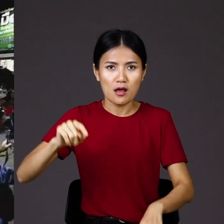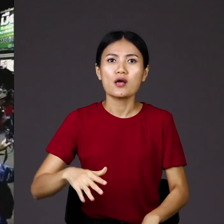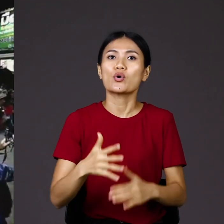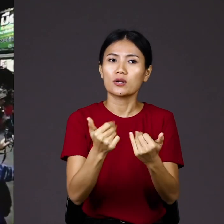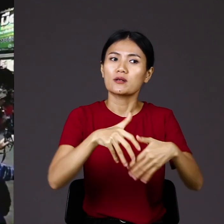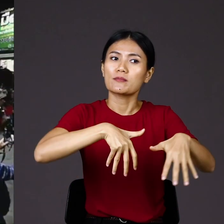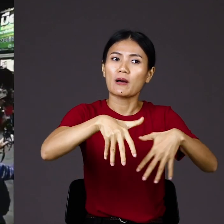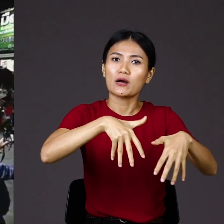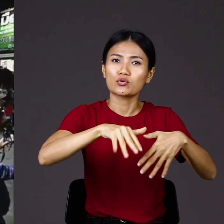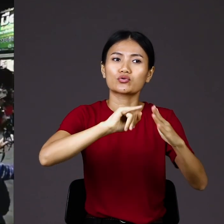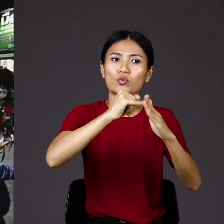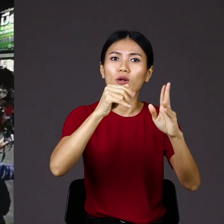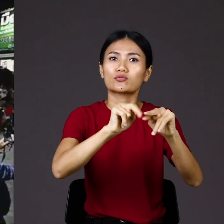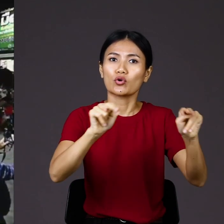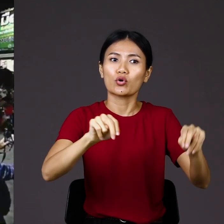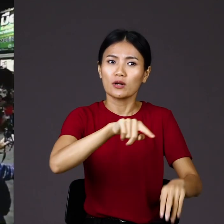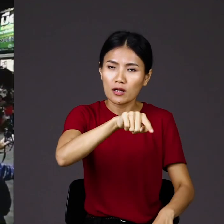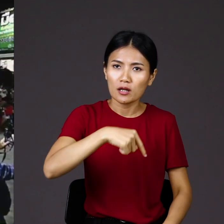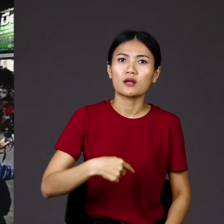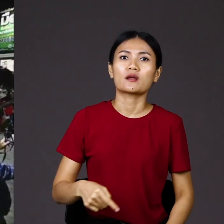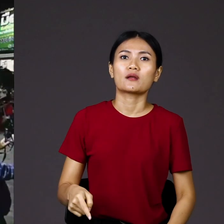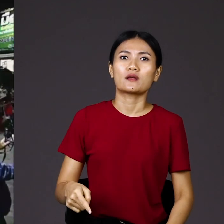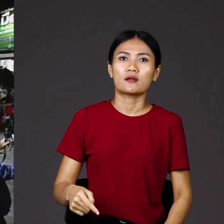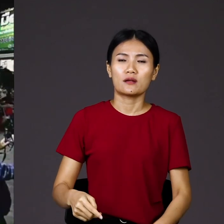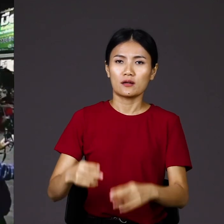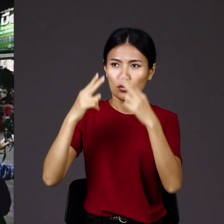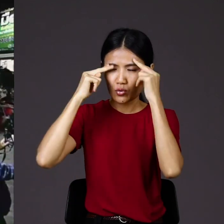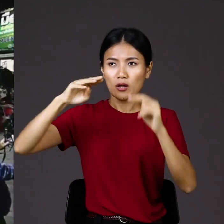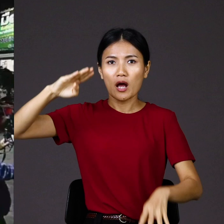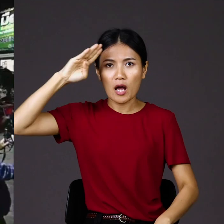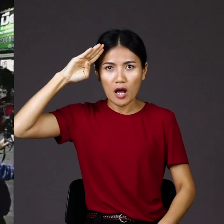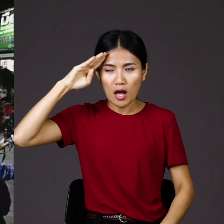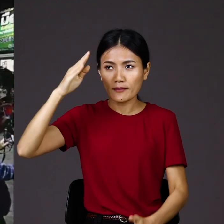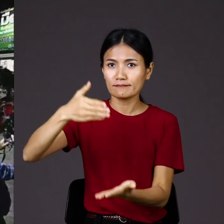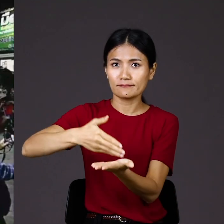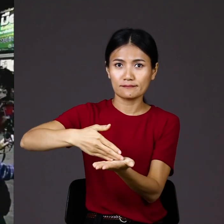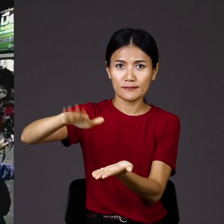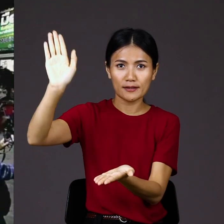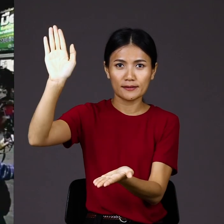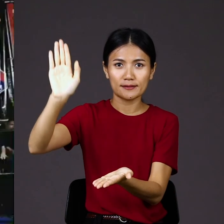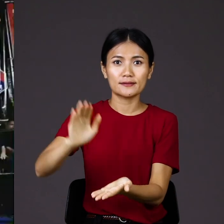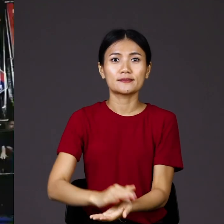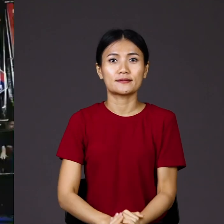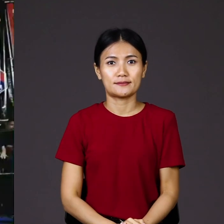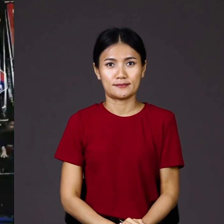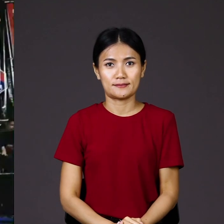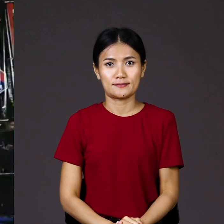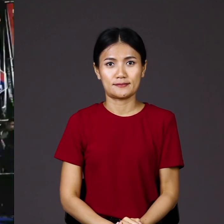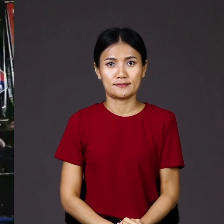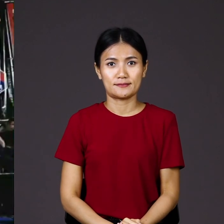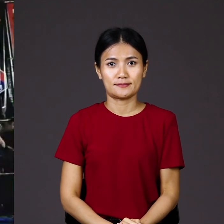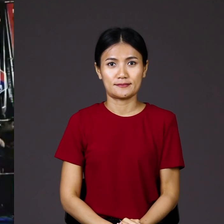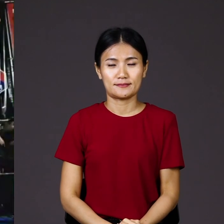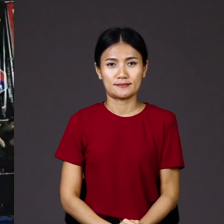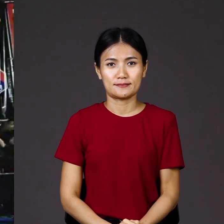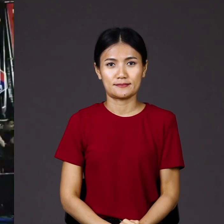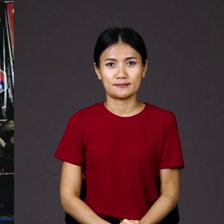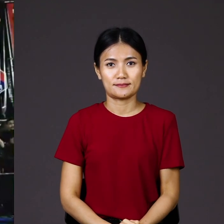ทร์โอชาและรัฐบาลว่าชาวนนทบุรีต้องการให้ประยุทธ์จันทร์โอชาออกไปได้แล้ว